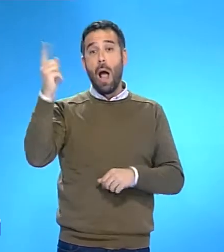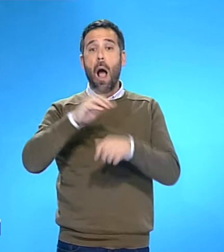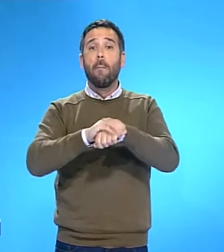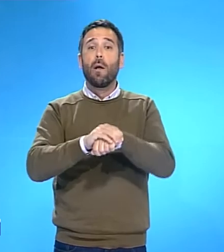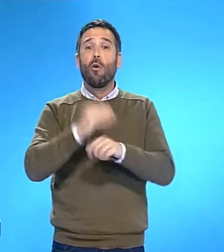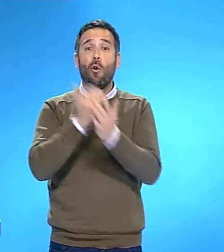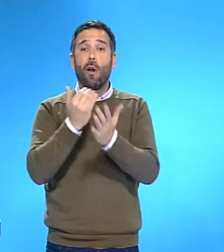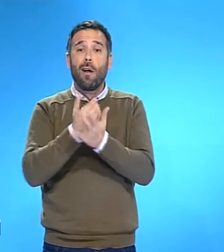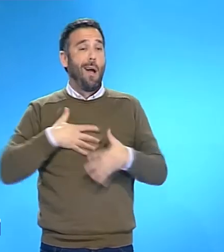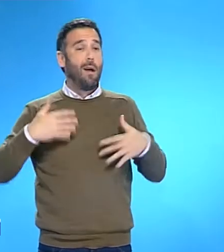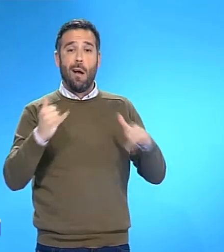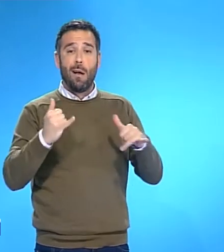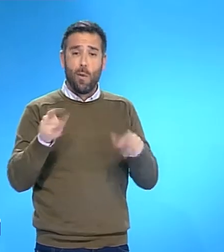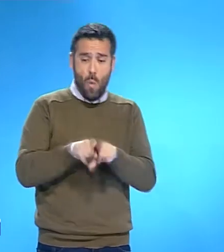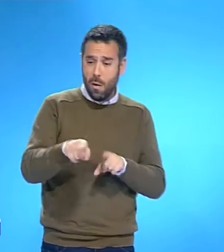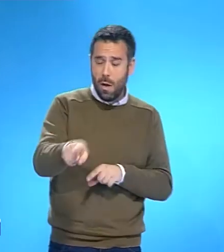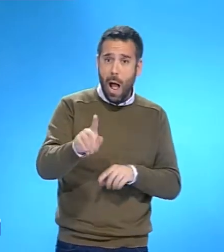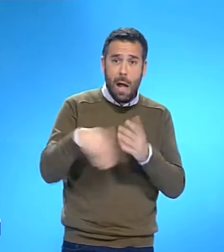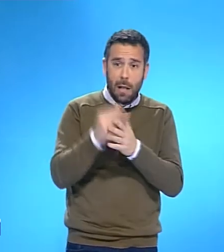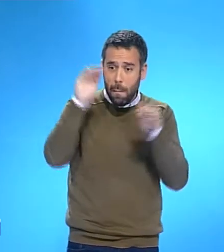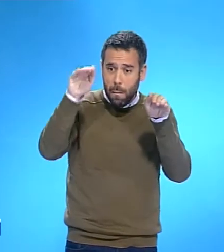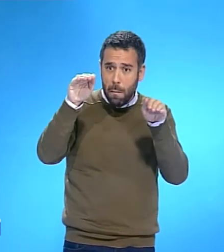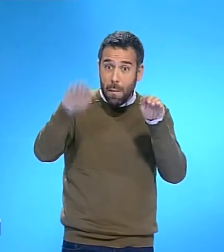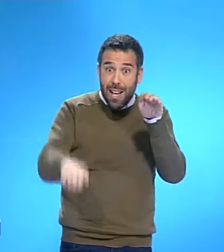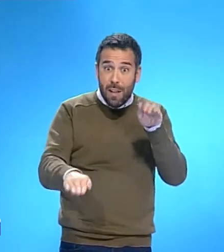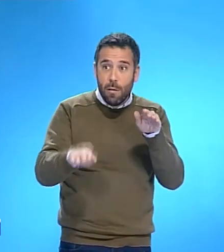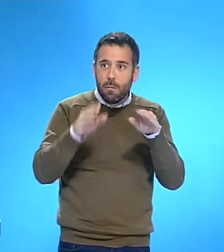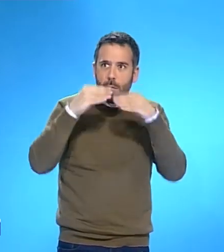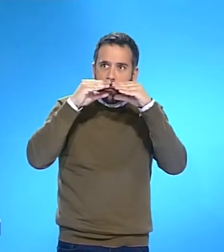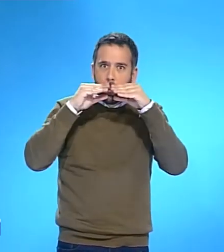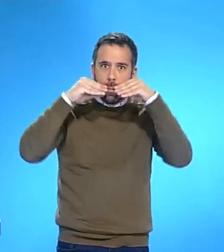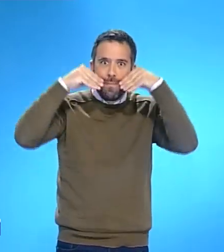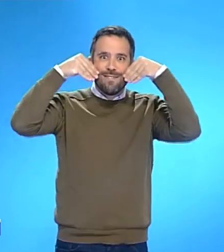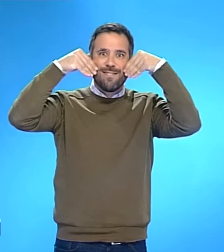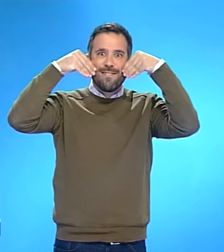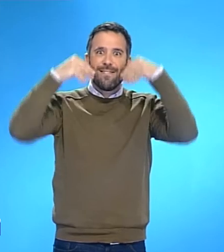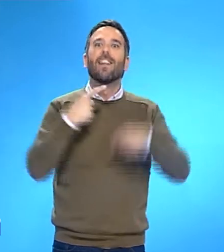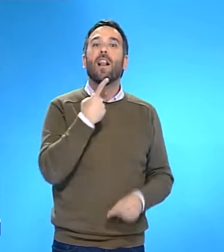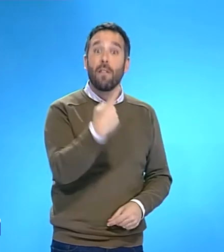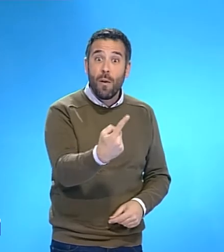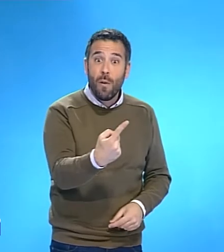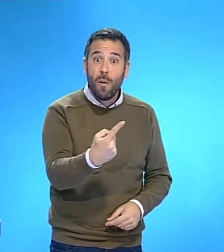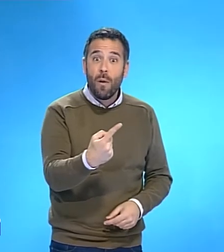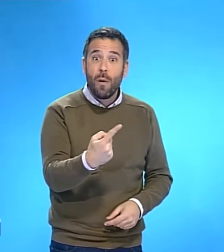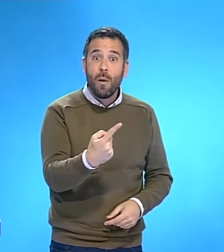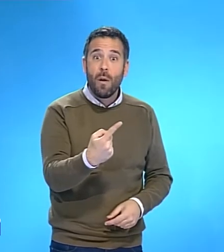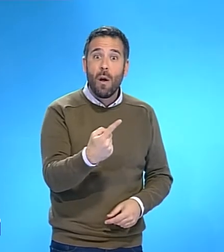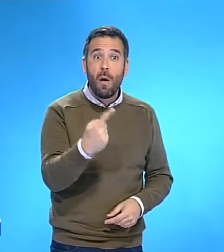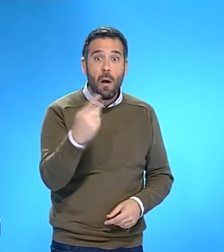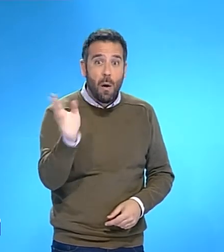gustaba hacer eso y a sus amigos del cole les divertía. Hasta que el pequeño le sonrió y le dijo: